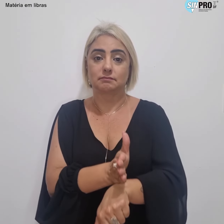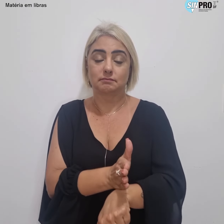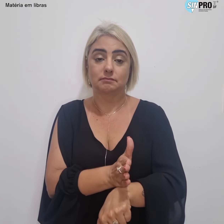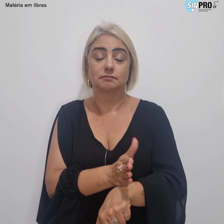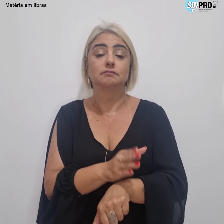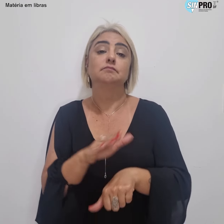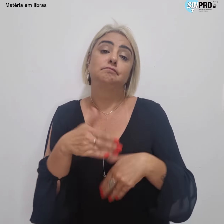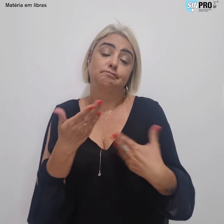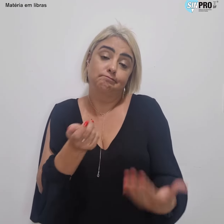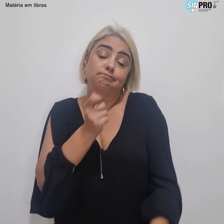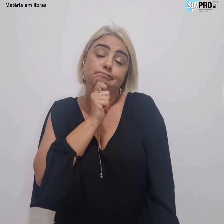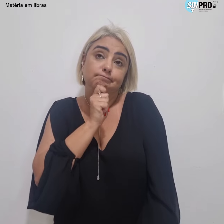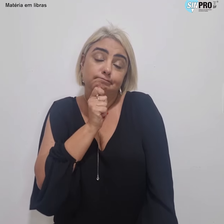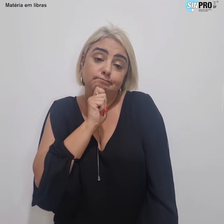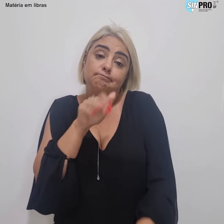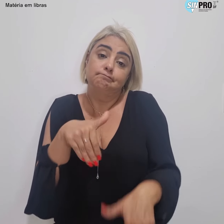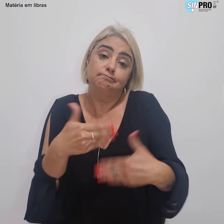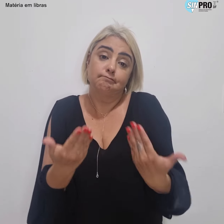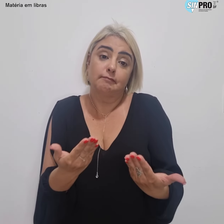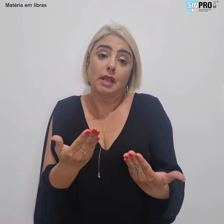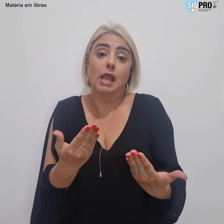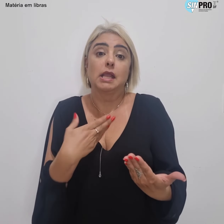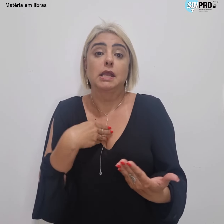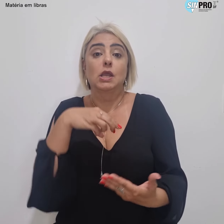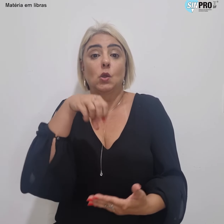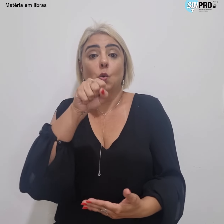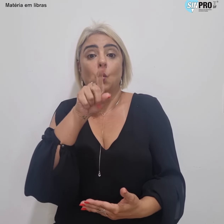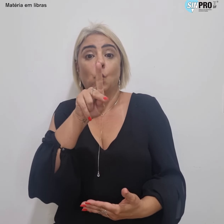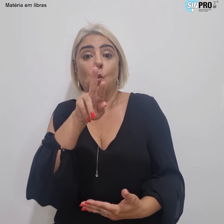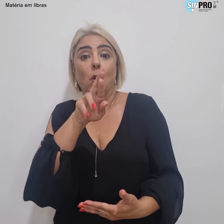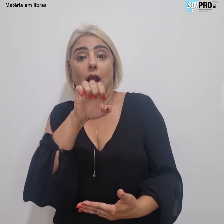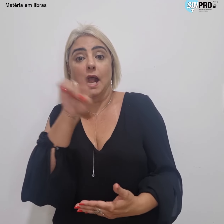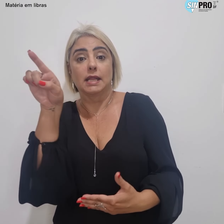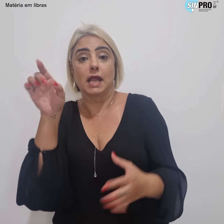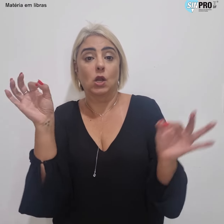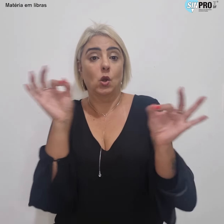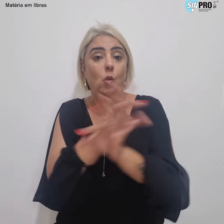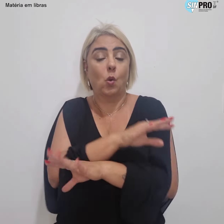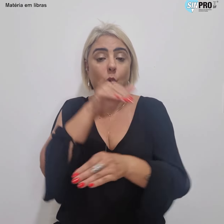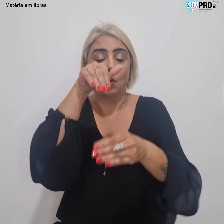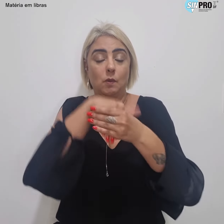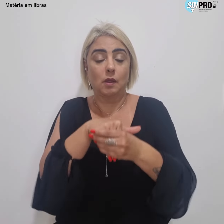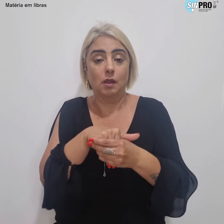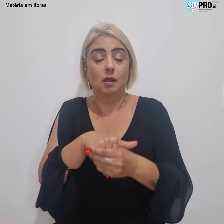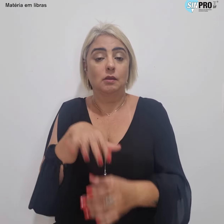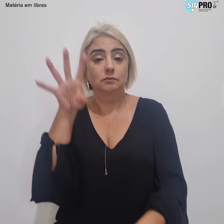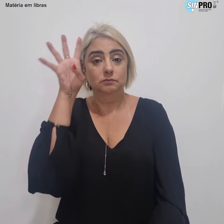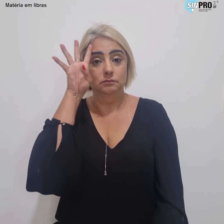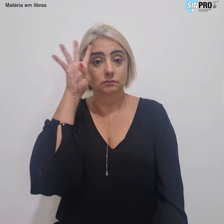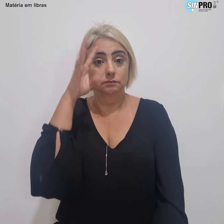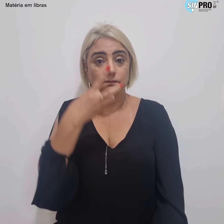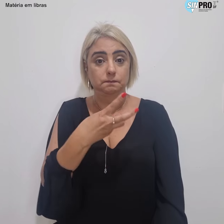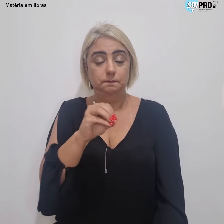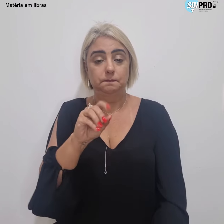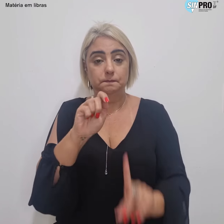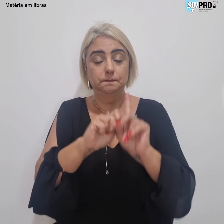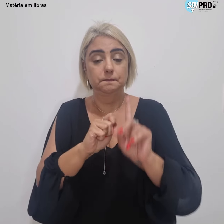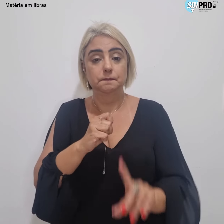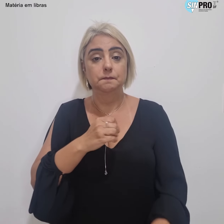que Mendonça não tenha concluído seu voto ao final da sessão desta quarta-feira, 30/8, é o que